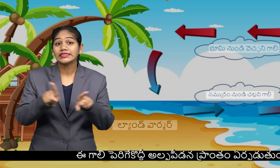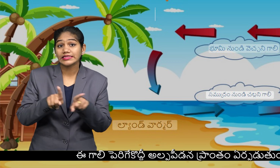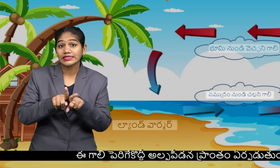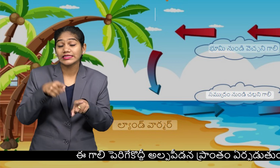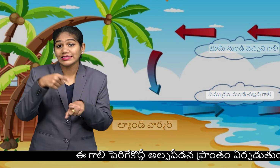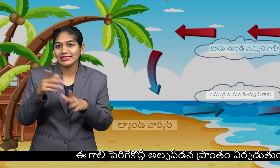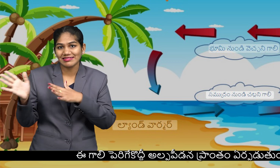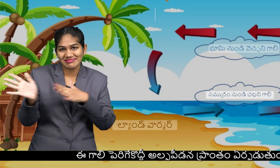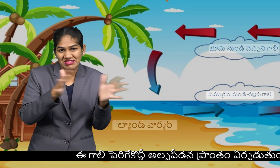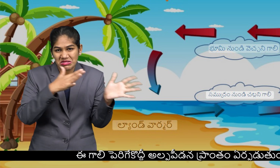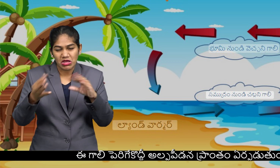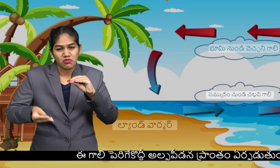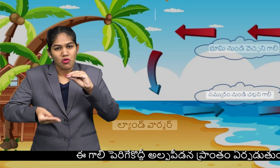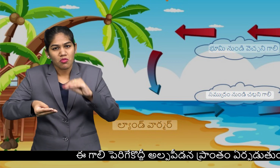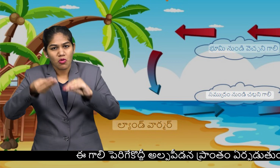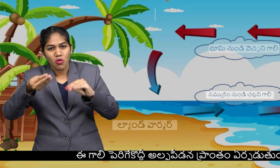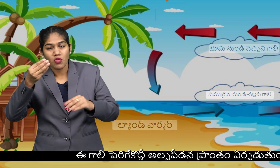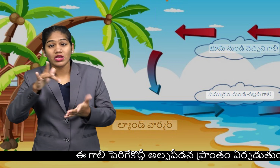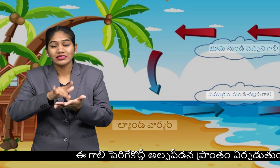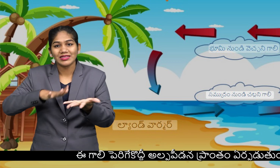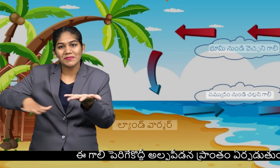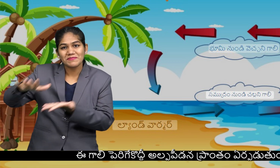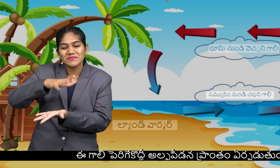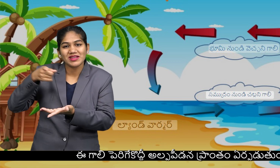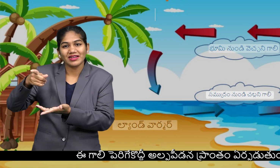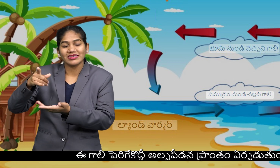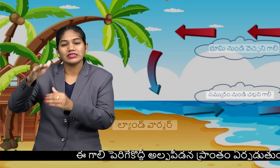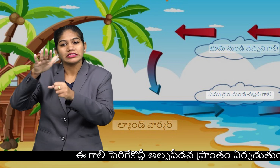ఈ గాలి పెరిగే కొద్దీ అల్పపీడన ప్రాంతం ఏర్పడుతుంది